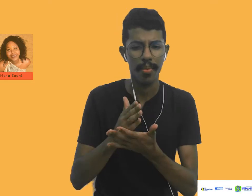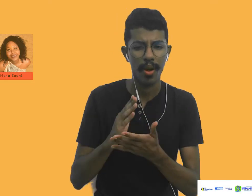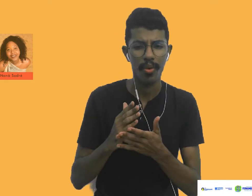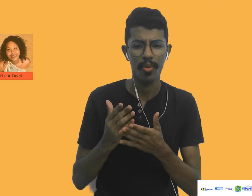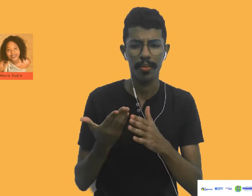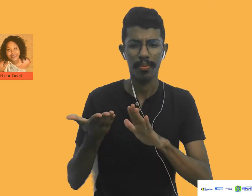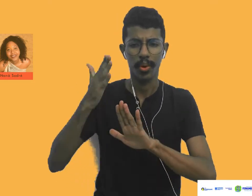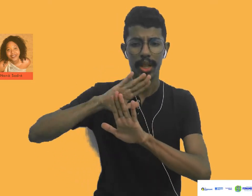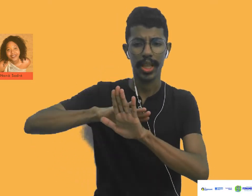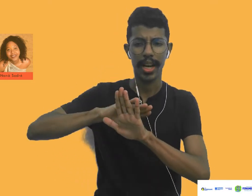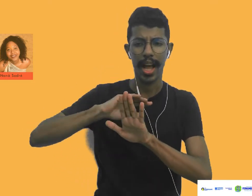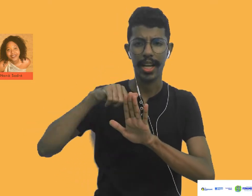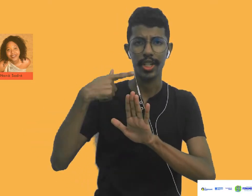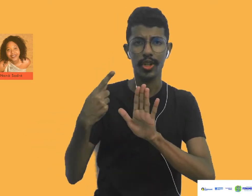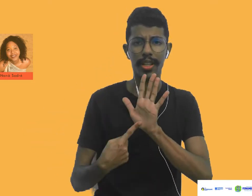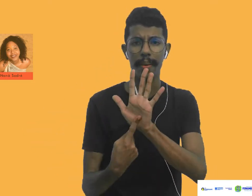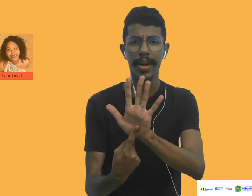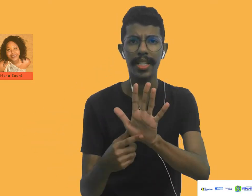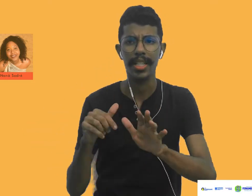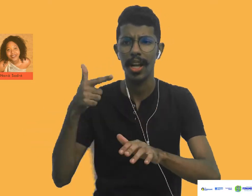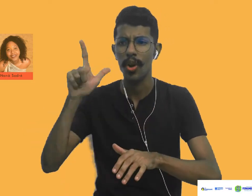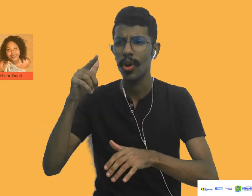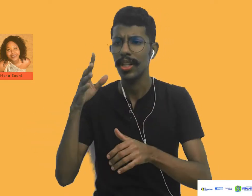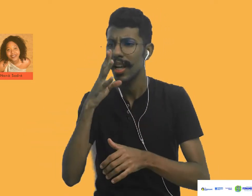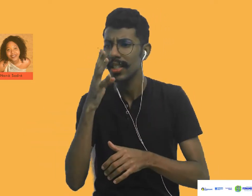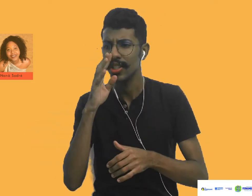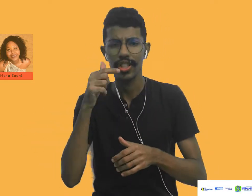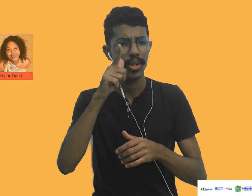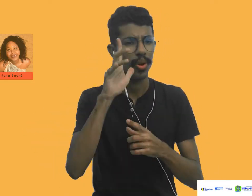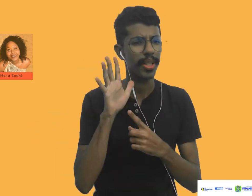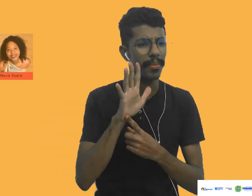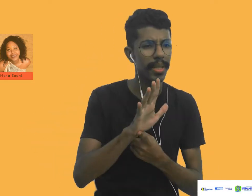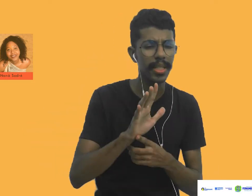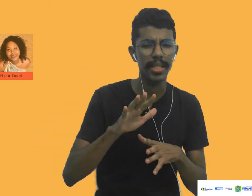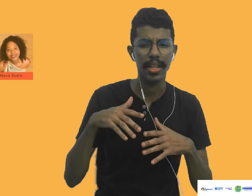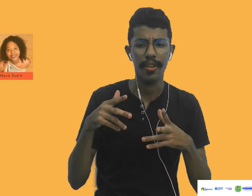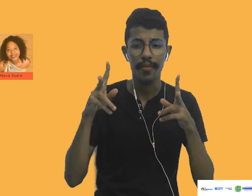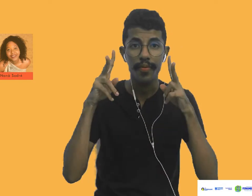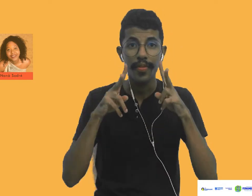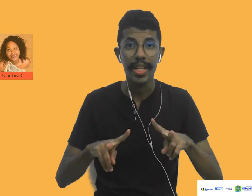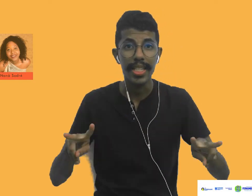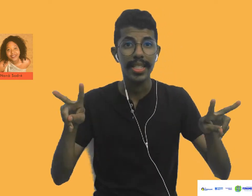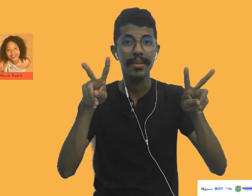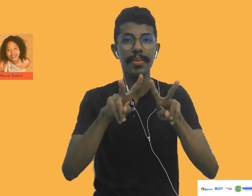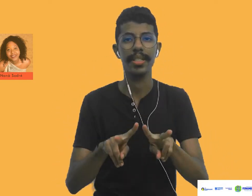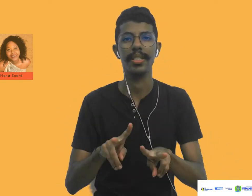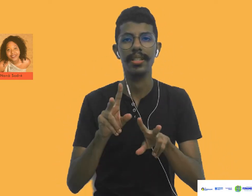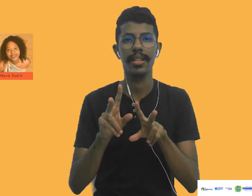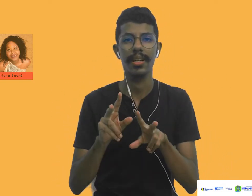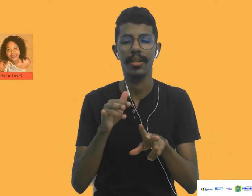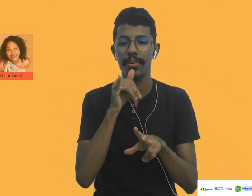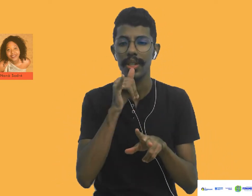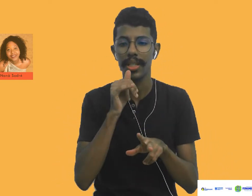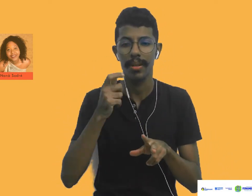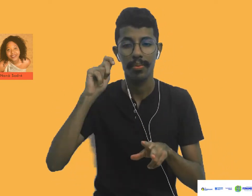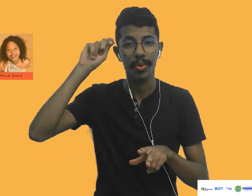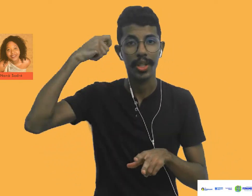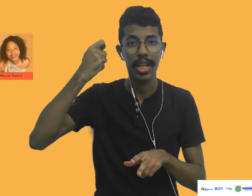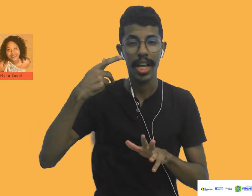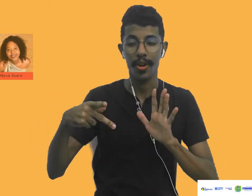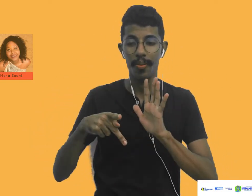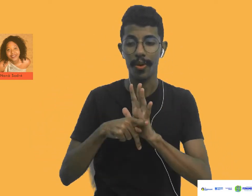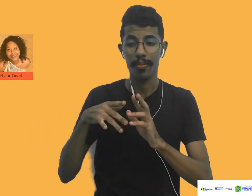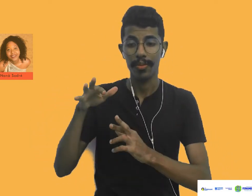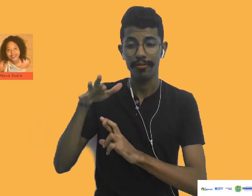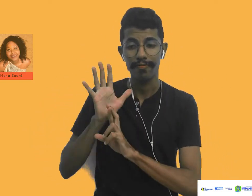participam outro, outras no, nos bastidores, outras nas palestras, outras assistindo, outras apresentando, visibilizando.